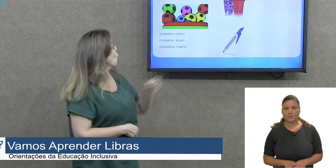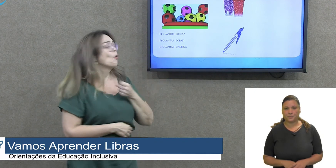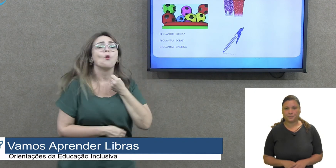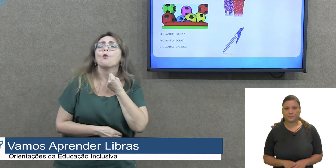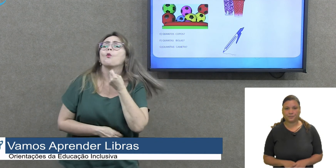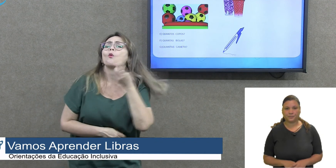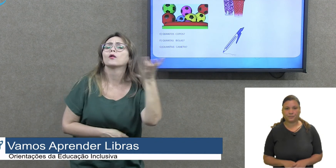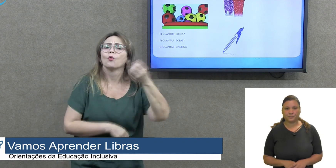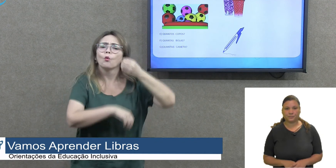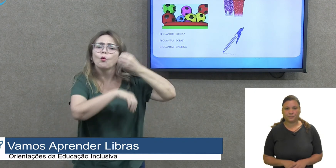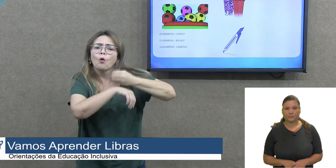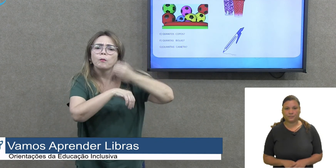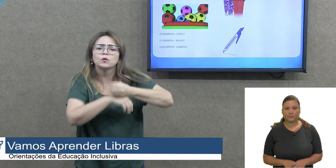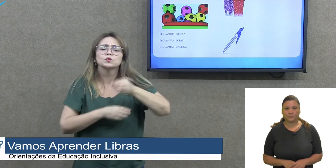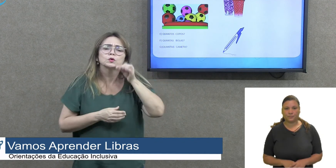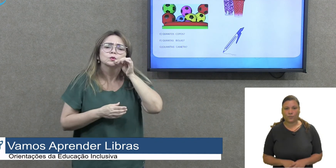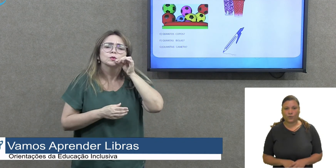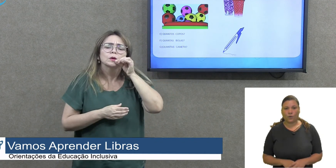Veja.